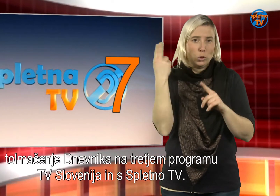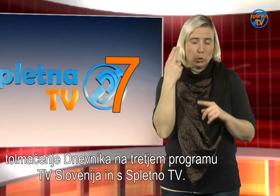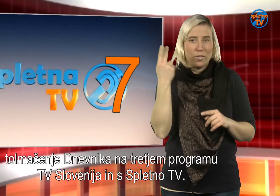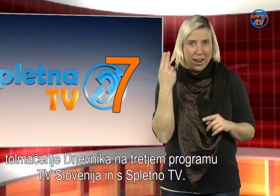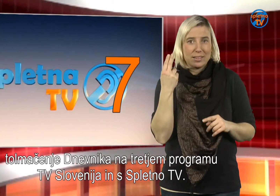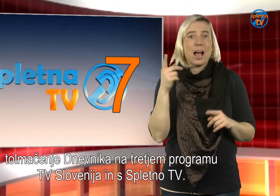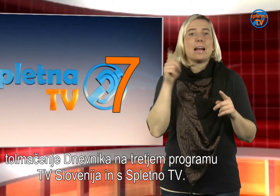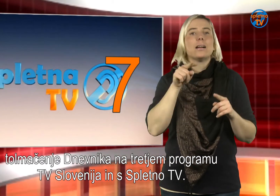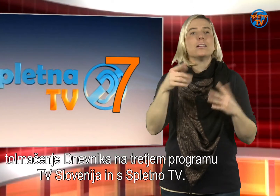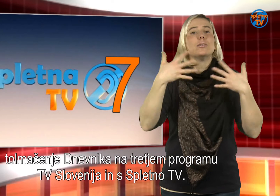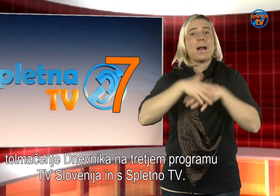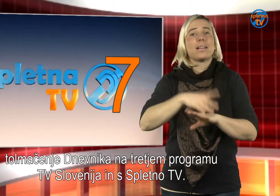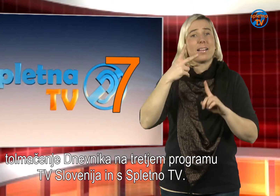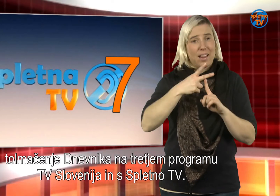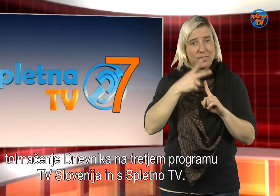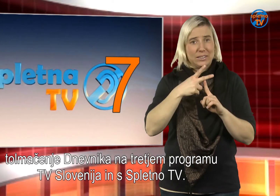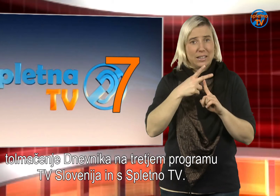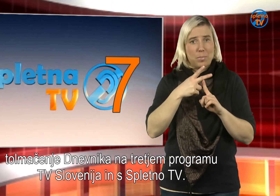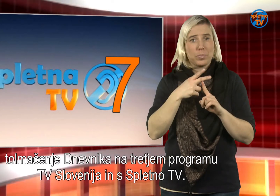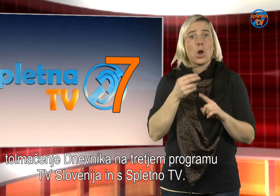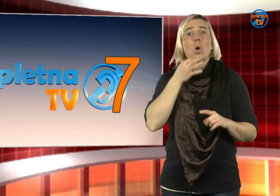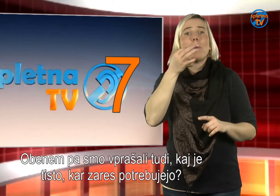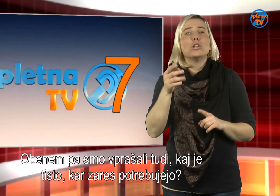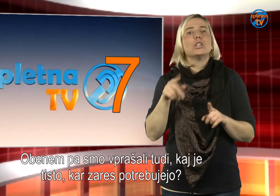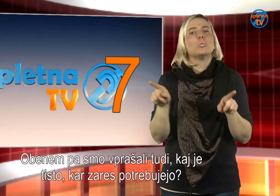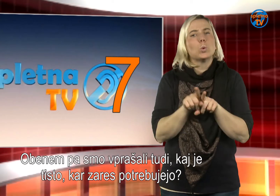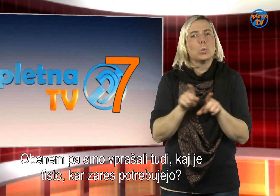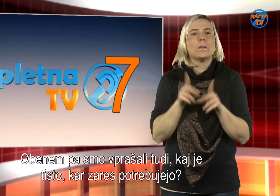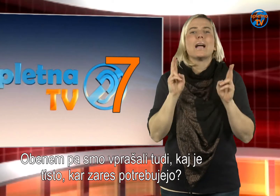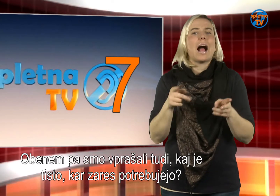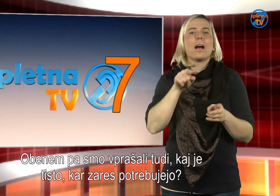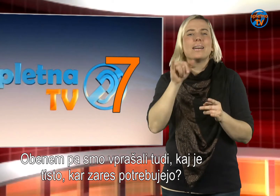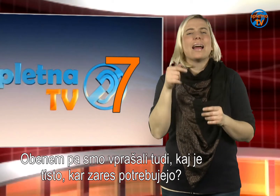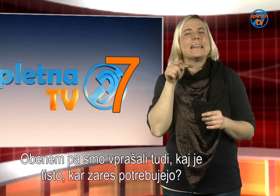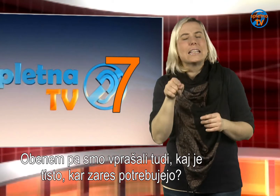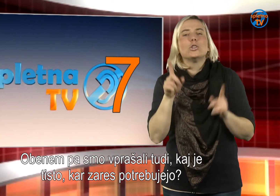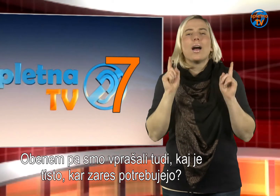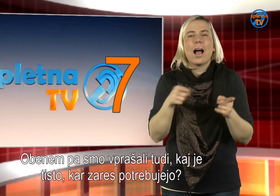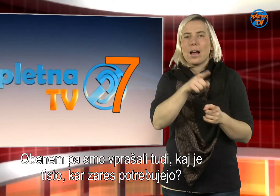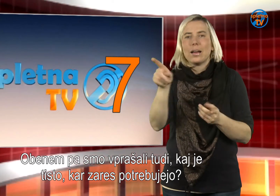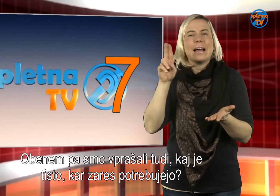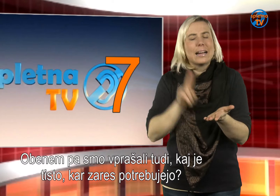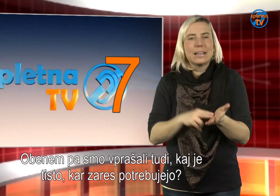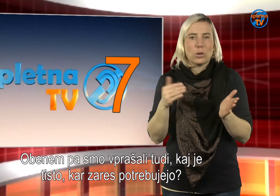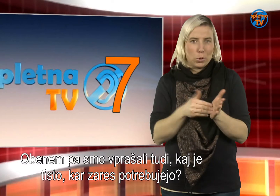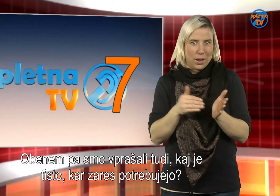TV Slovenija in spletno TV. Obenem pa smo vprašali tudi, kaj je tisto, kar zares